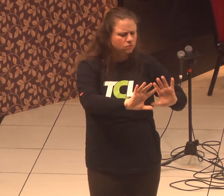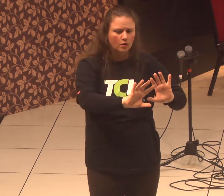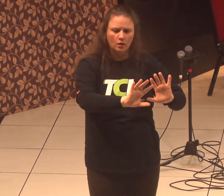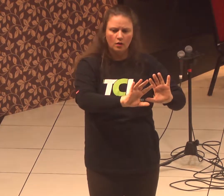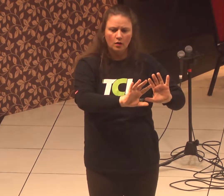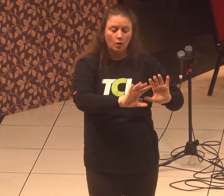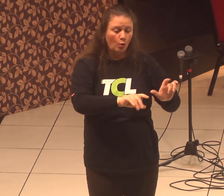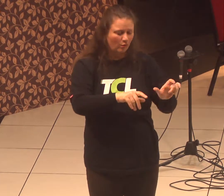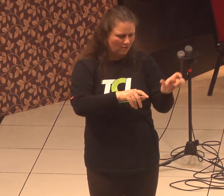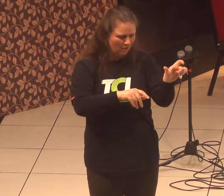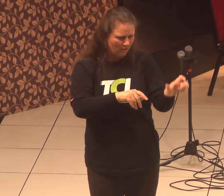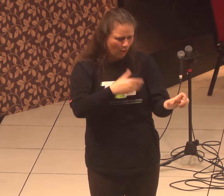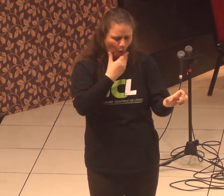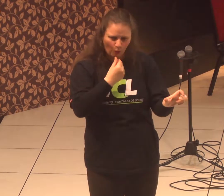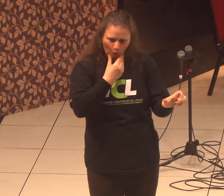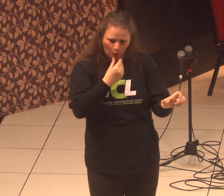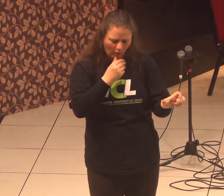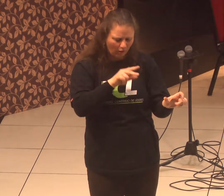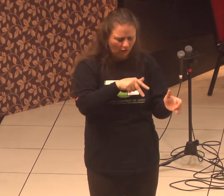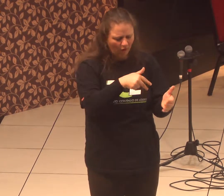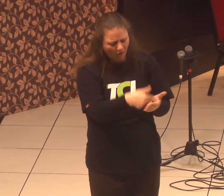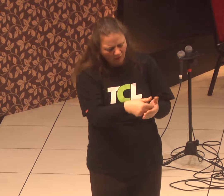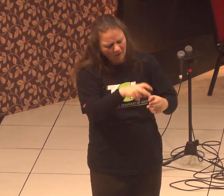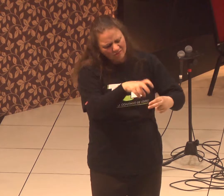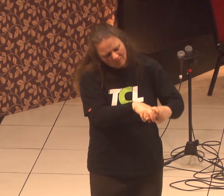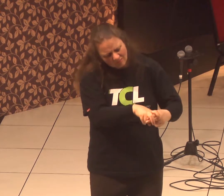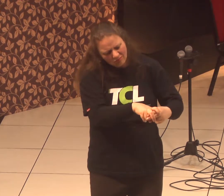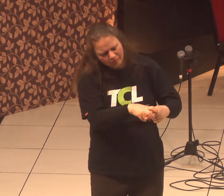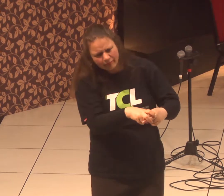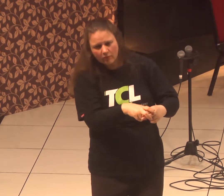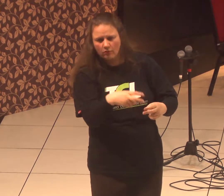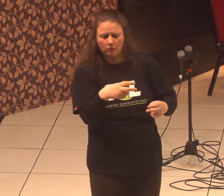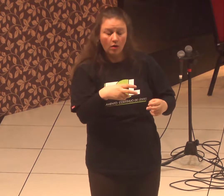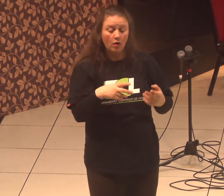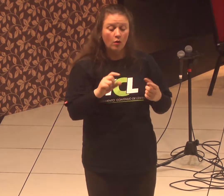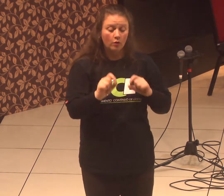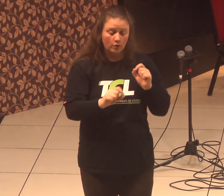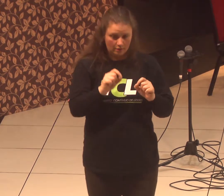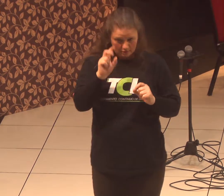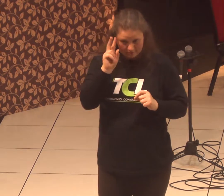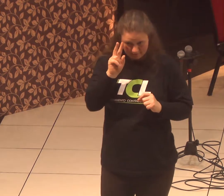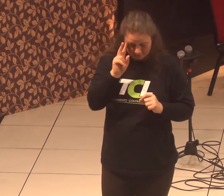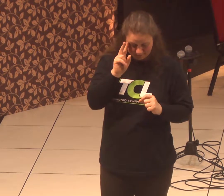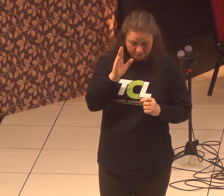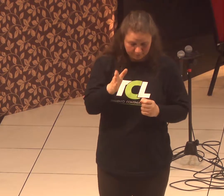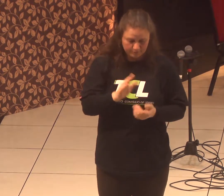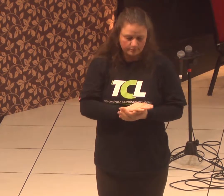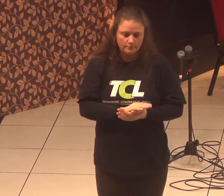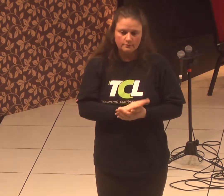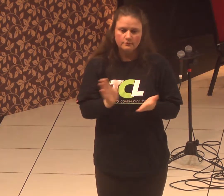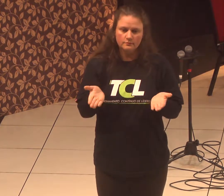desse homem que não conseguia andar, nós lemos até o versículo 5, eu quero que você leia comigo agora,